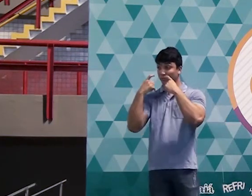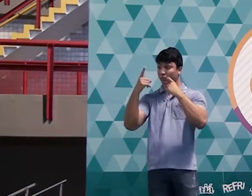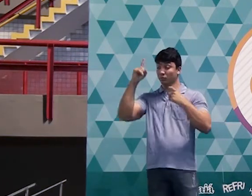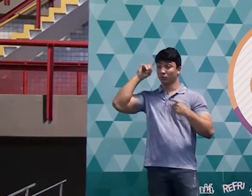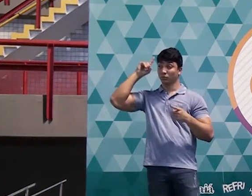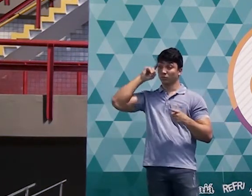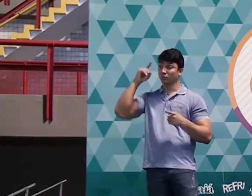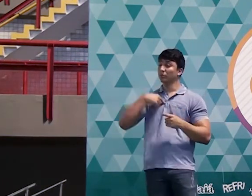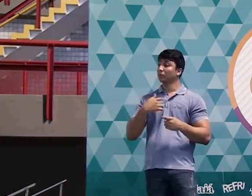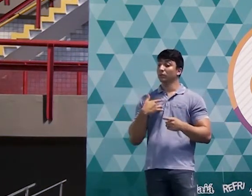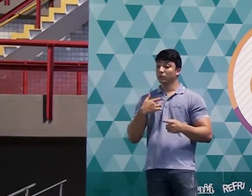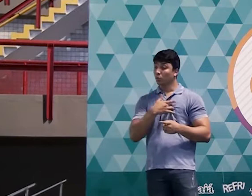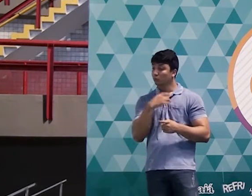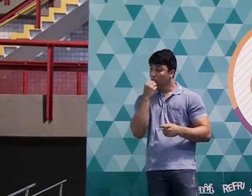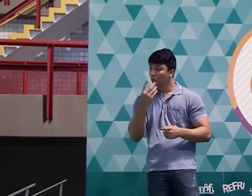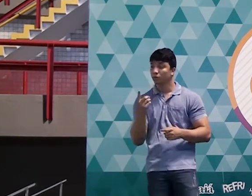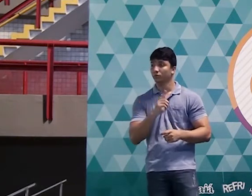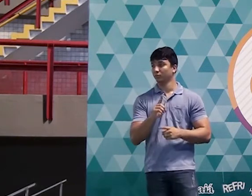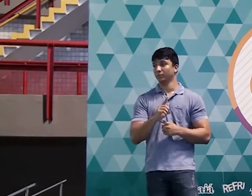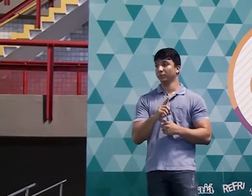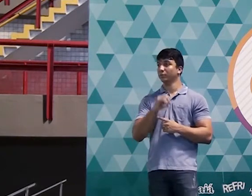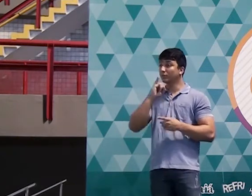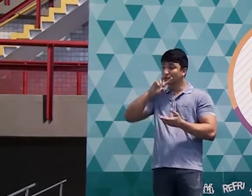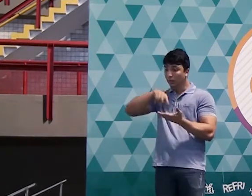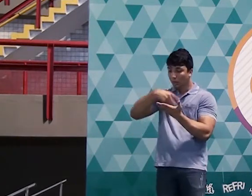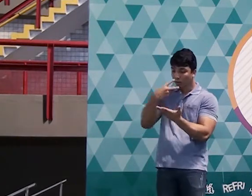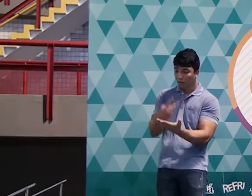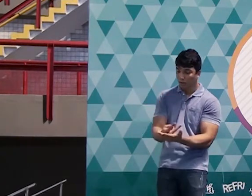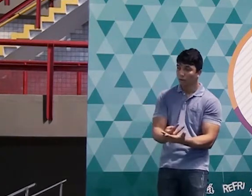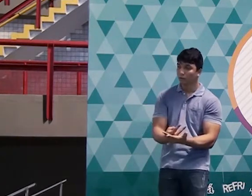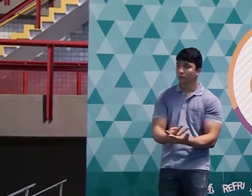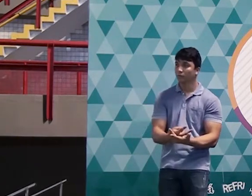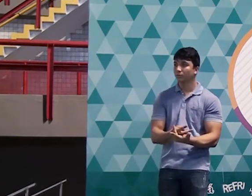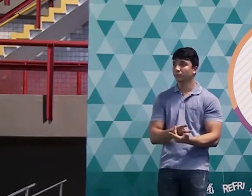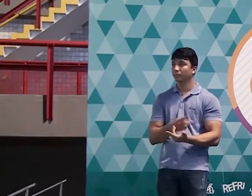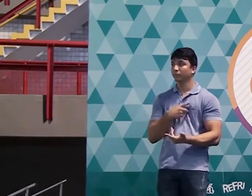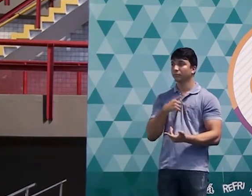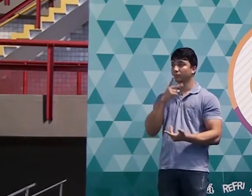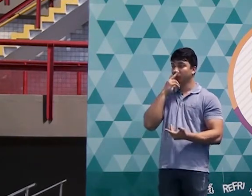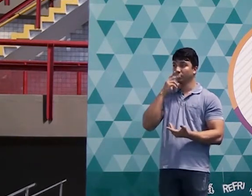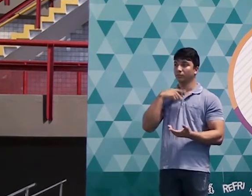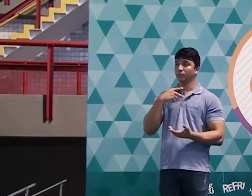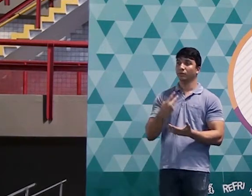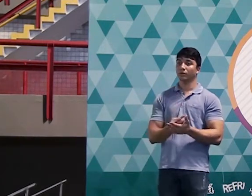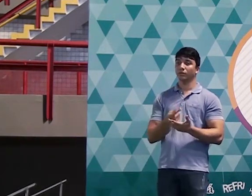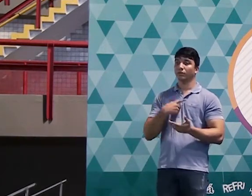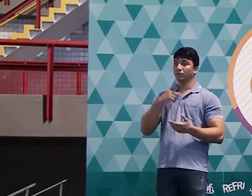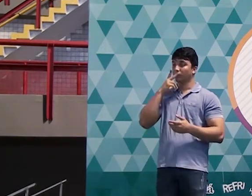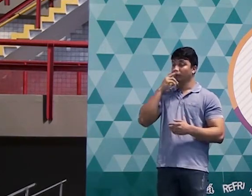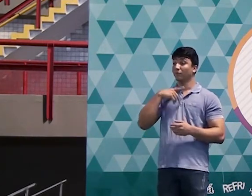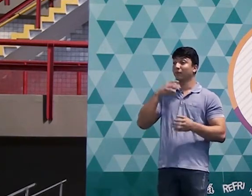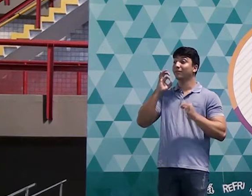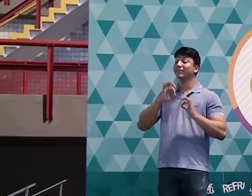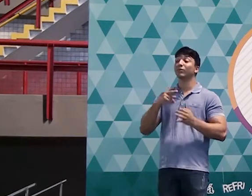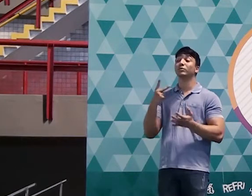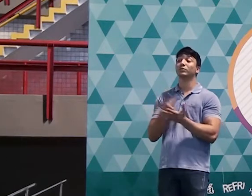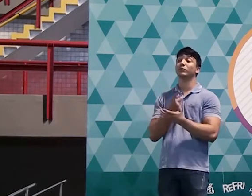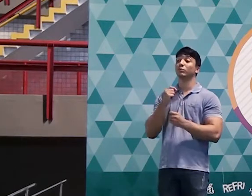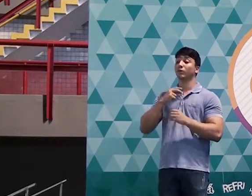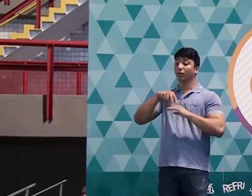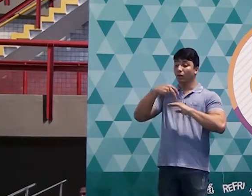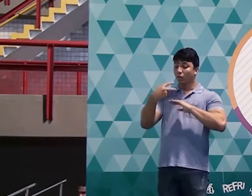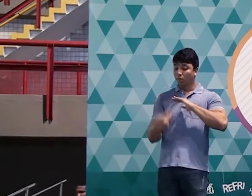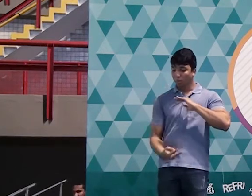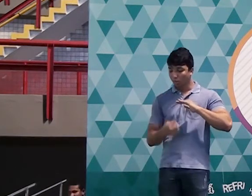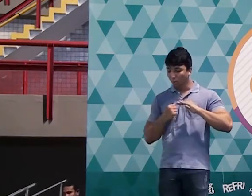é saudável você cair ali. Desculpa a expressão, não sei nem como é que você vai fazer isso, mas você vai literalmente cair